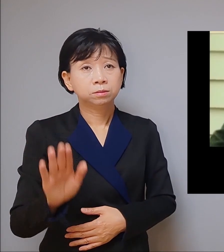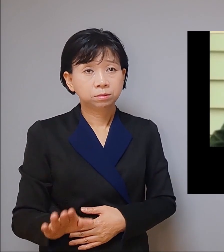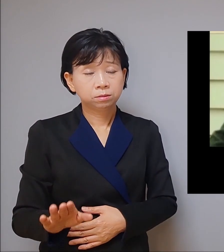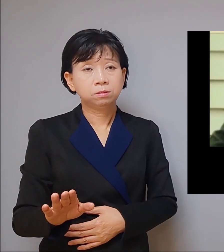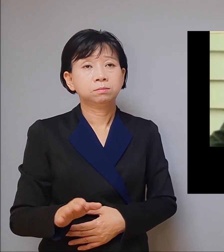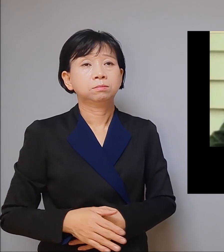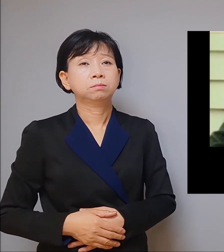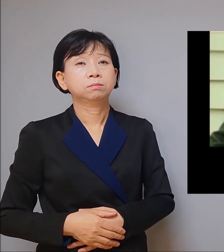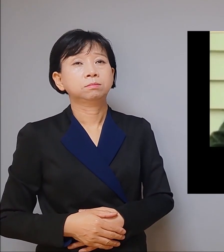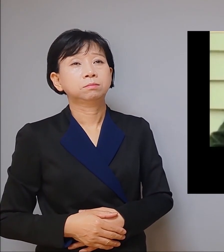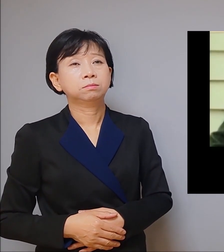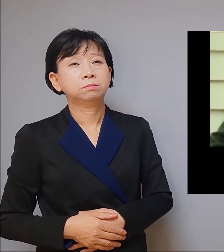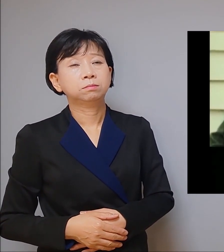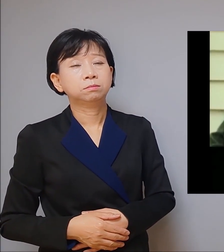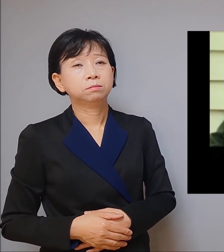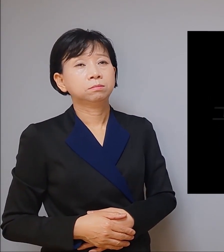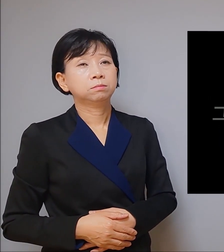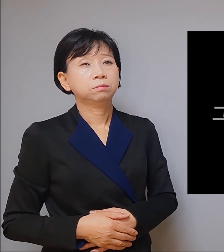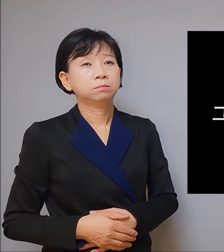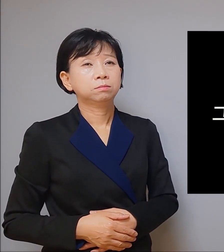그러나